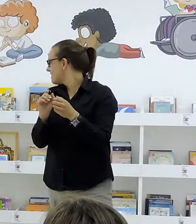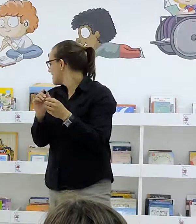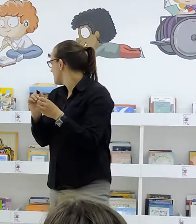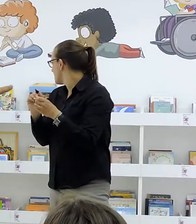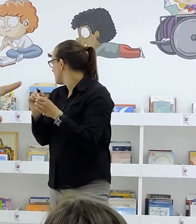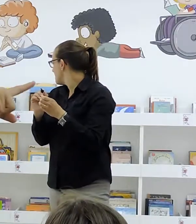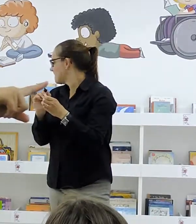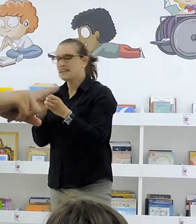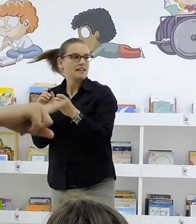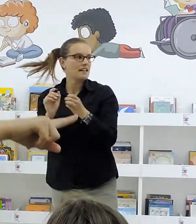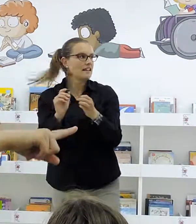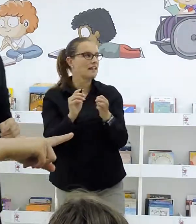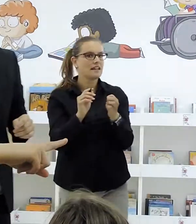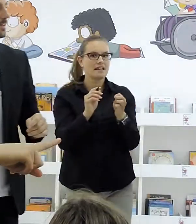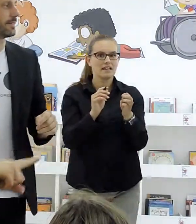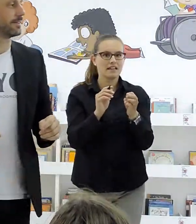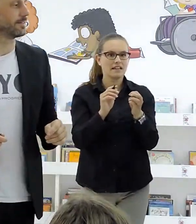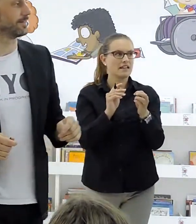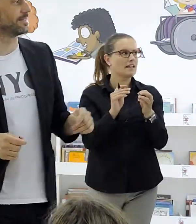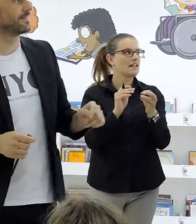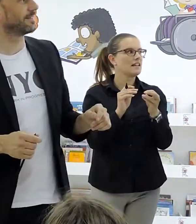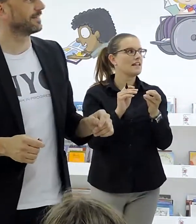Ahí tenemos uno.